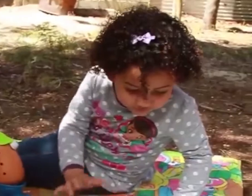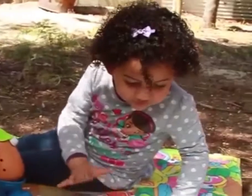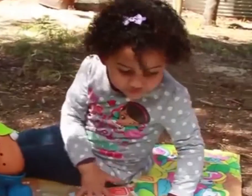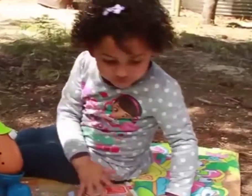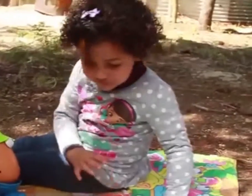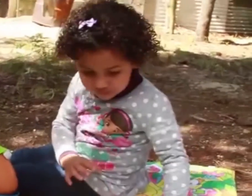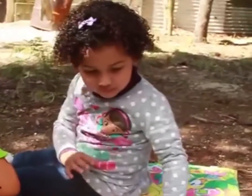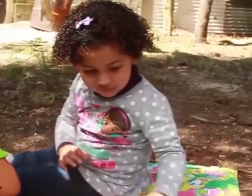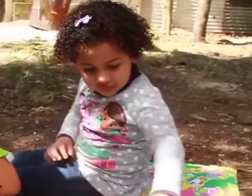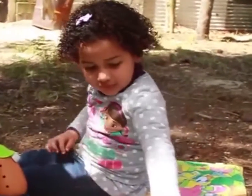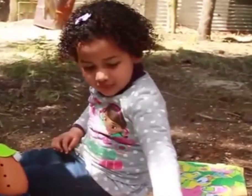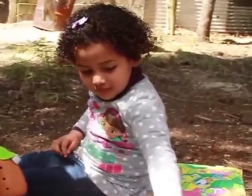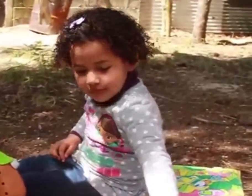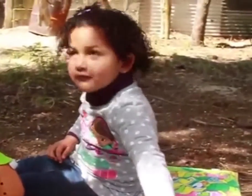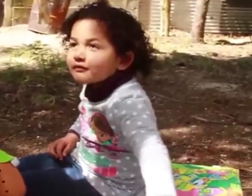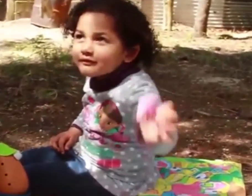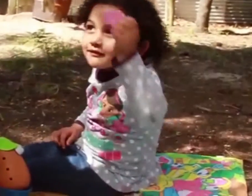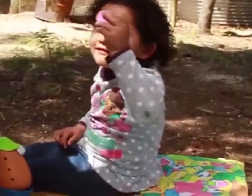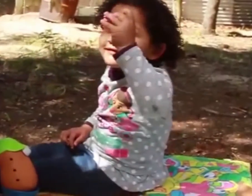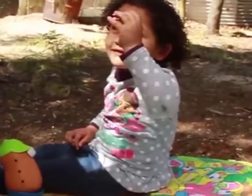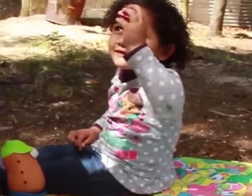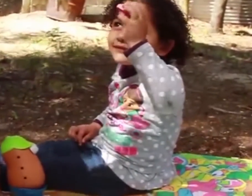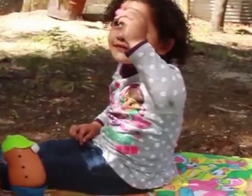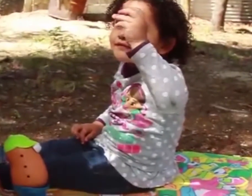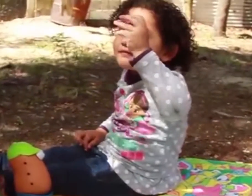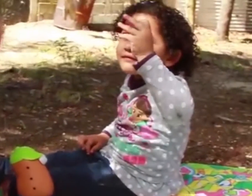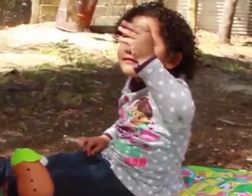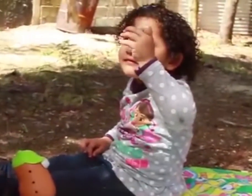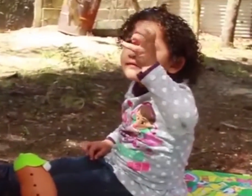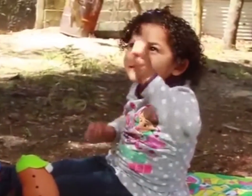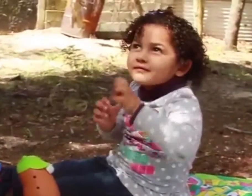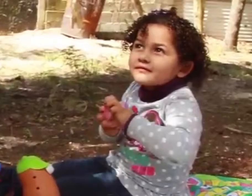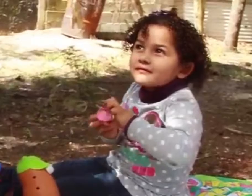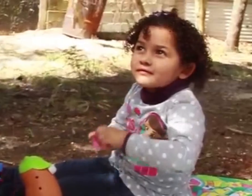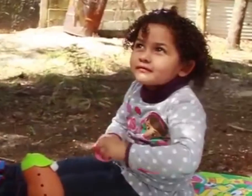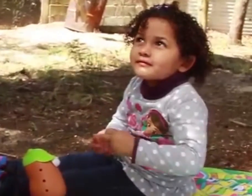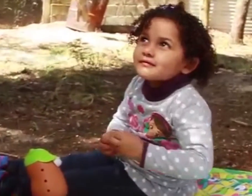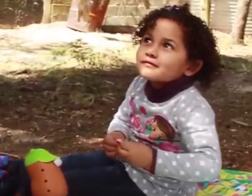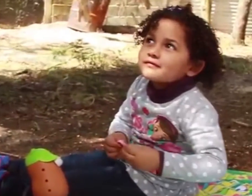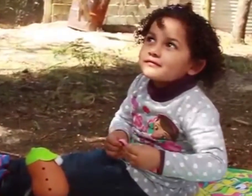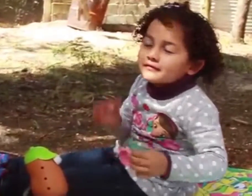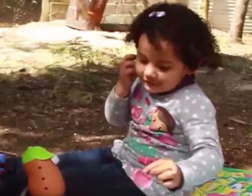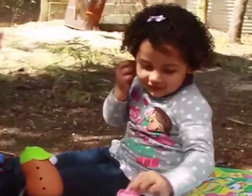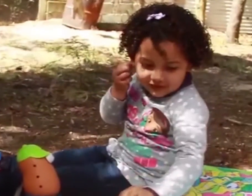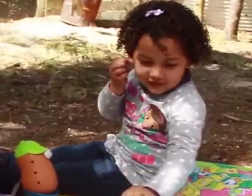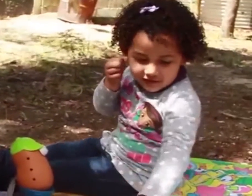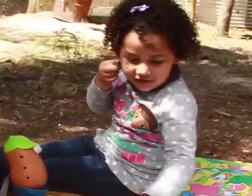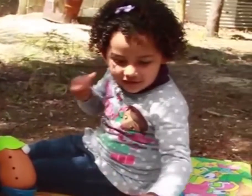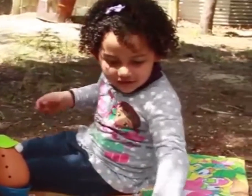¿cómo se comunican en la casa? Y los padres tienen que enseñarle como todo padre que le enseñe a su hijo, ¿no? Lo de la escuela,